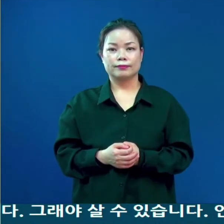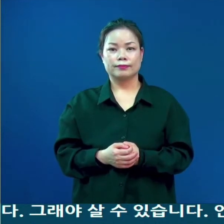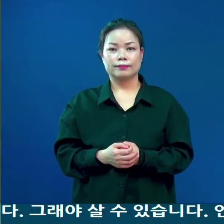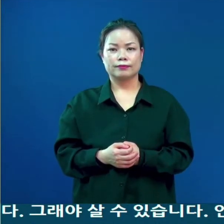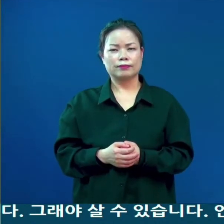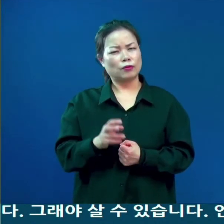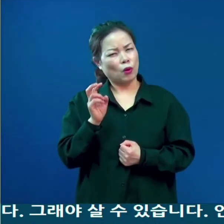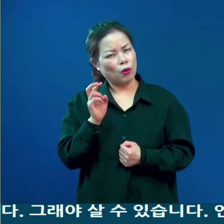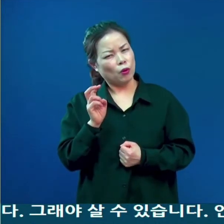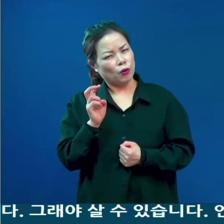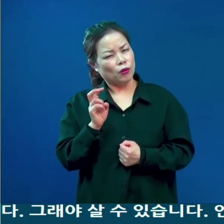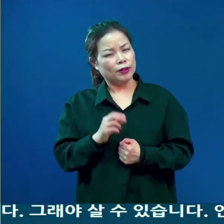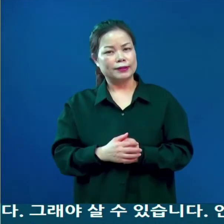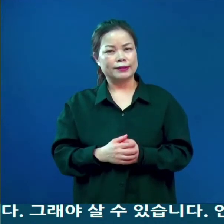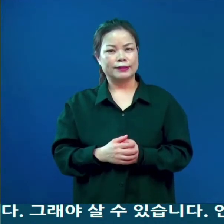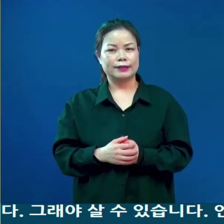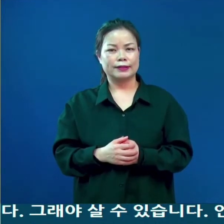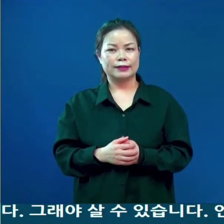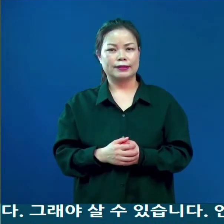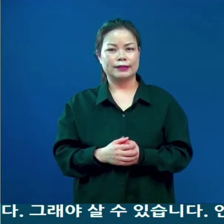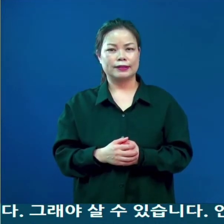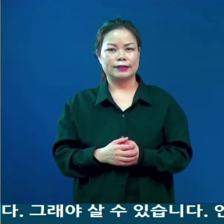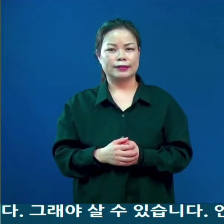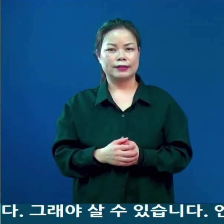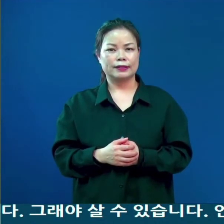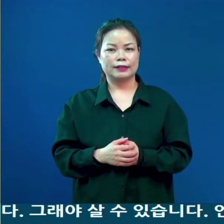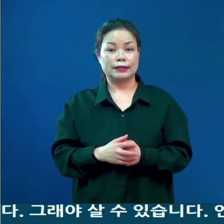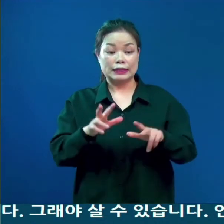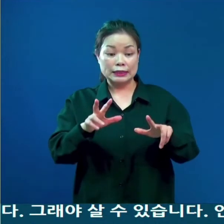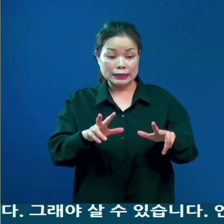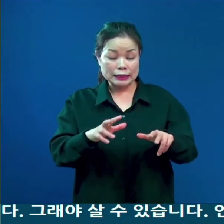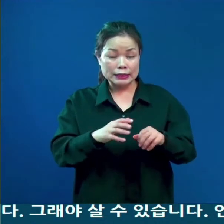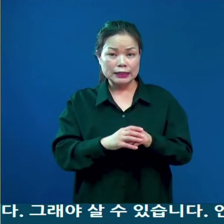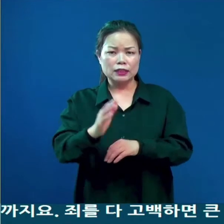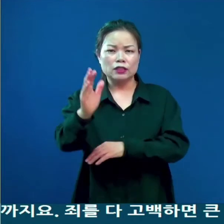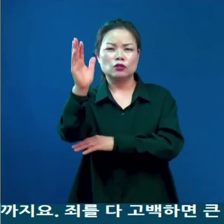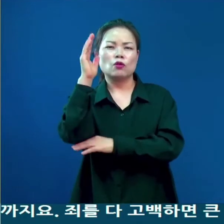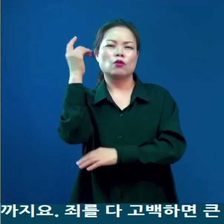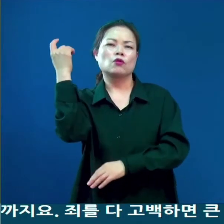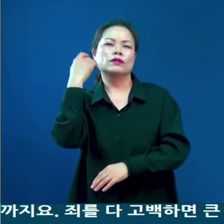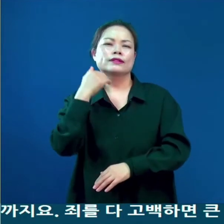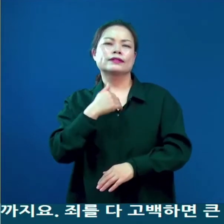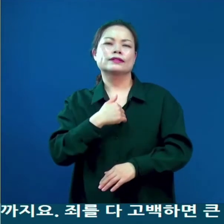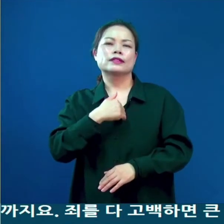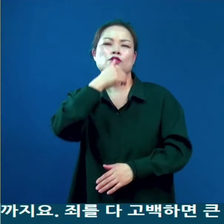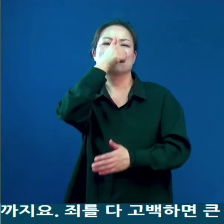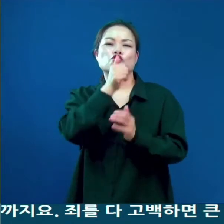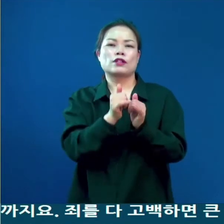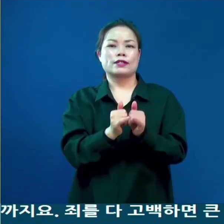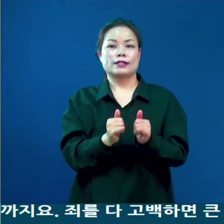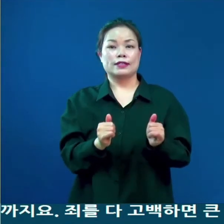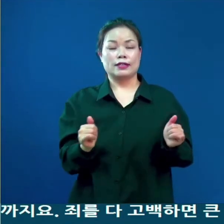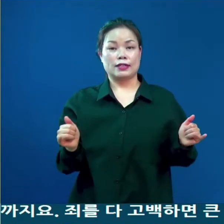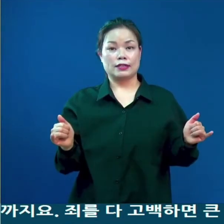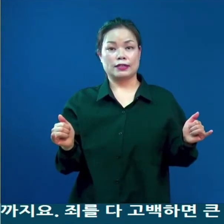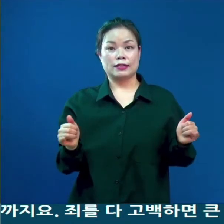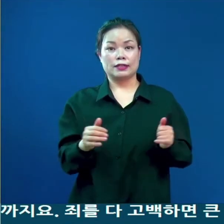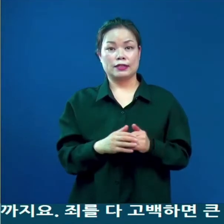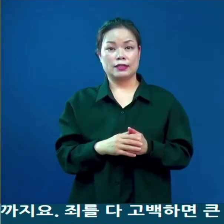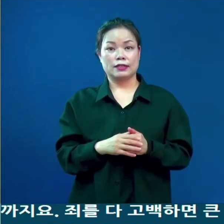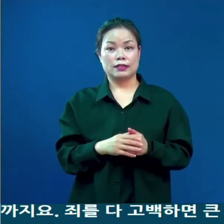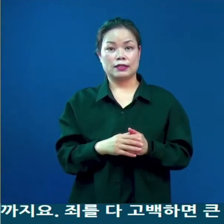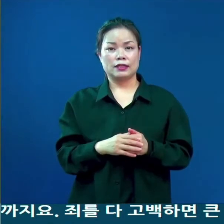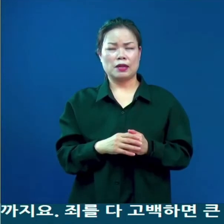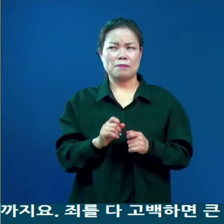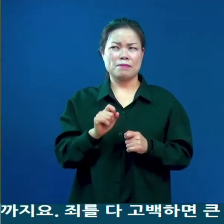혹여나 이런 생각을 하실 수도 있습니다. 지금 이 설교를 들으면서 내가 죄인이라는 사실이 아주